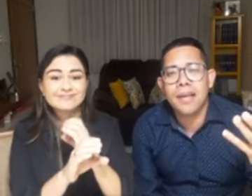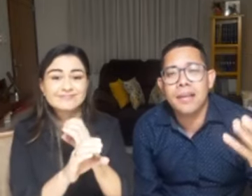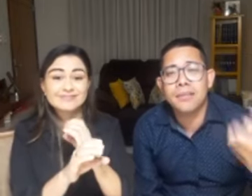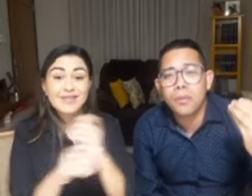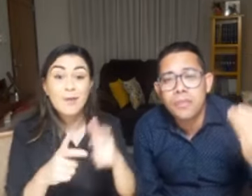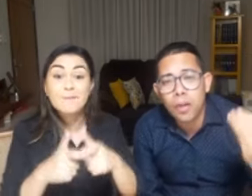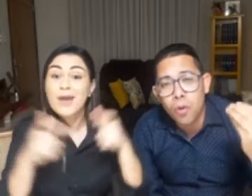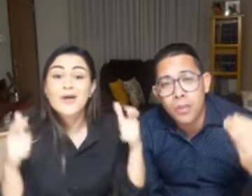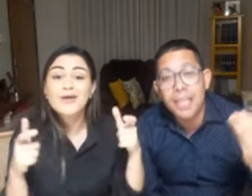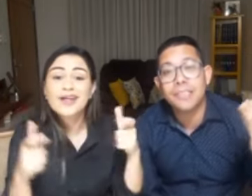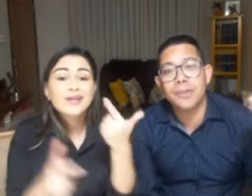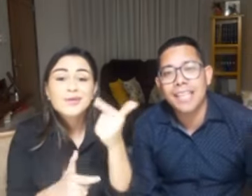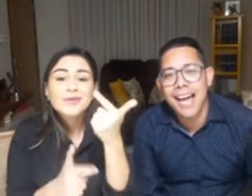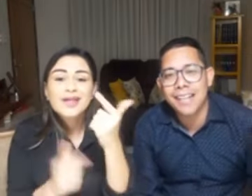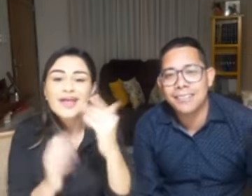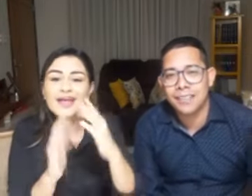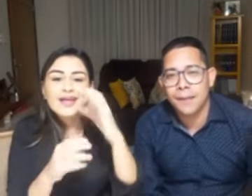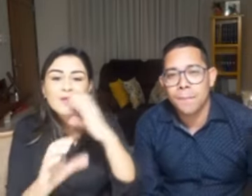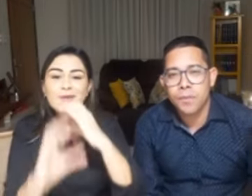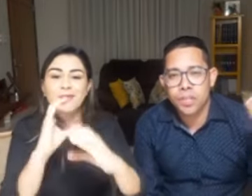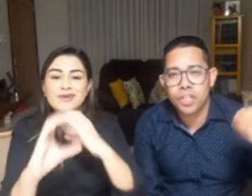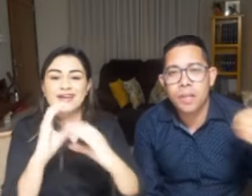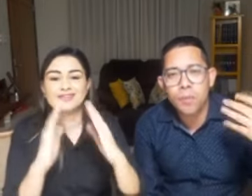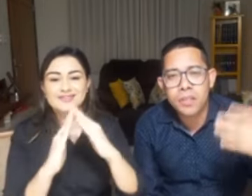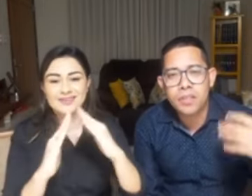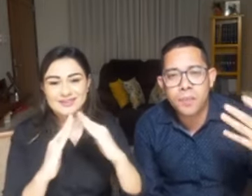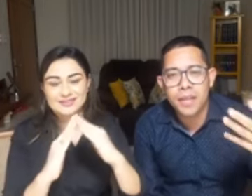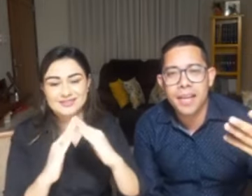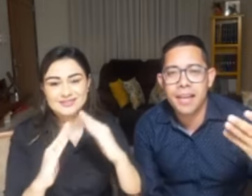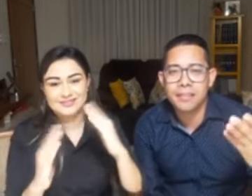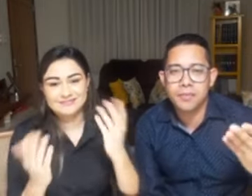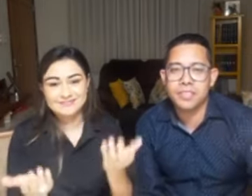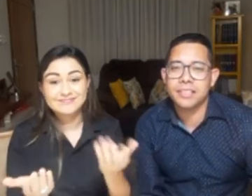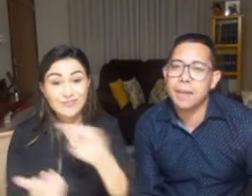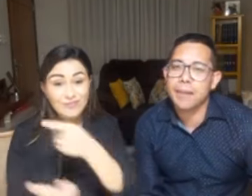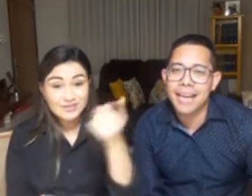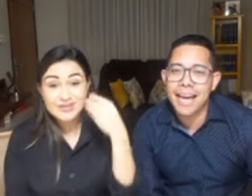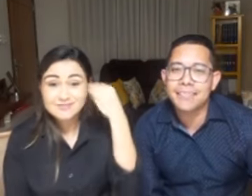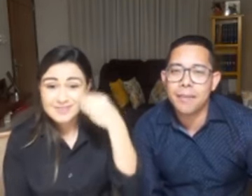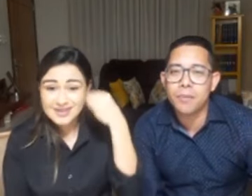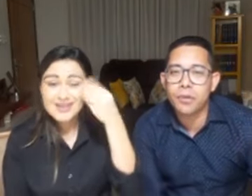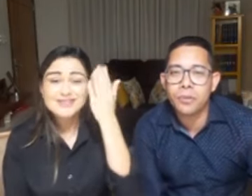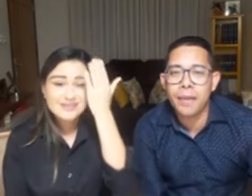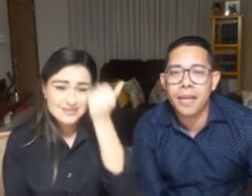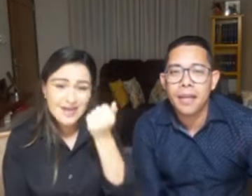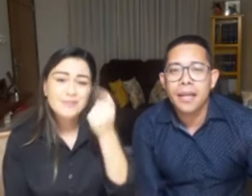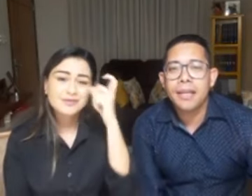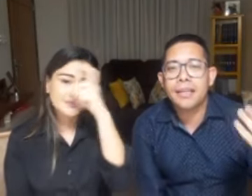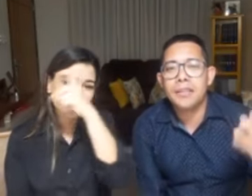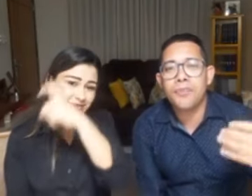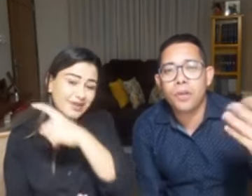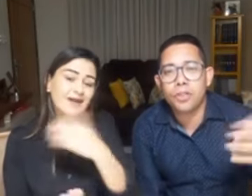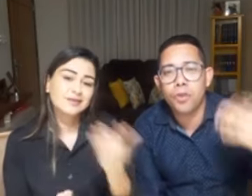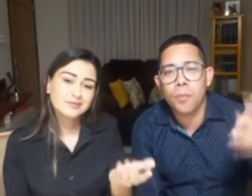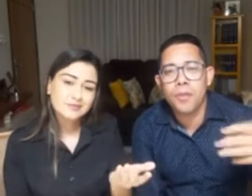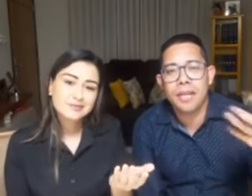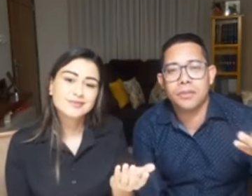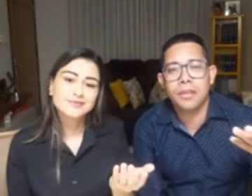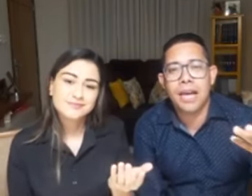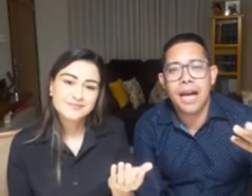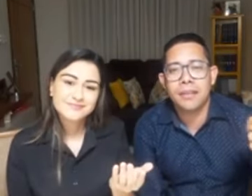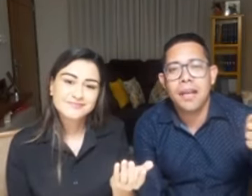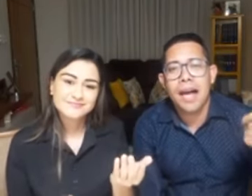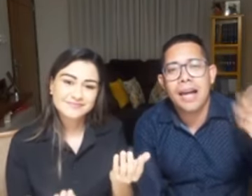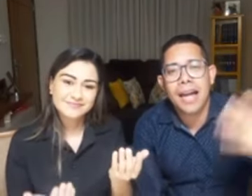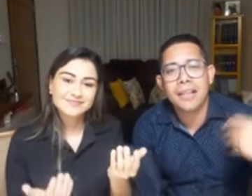maioria deles não tem comunicação em casa. Então a gente tem muitas experiências, e você que trabalha na área sabe muito bem, que essa falta de comunicação